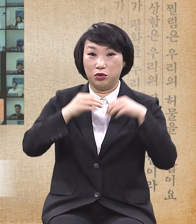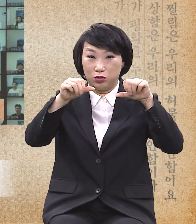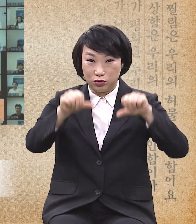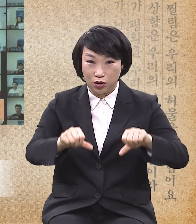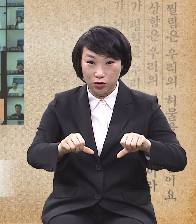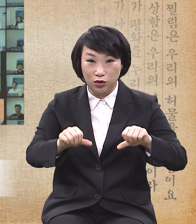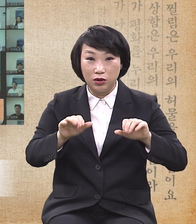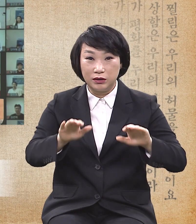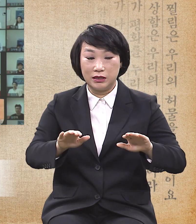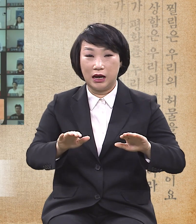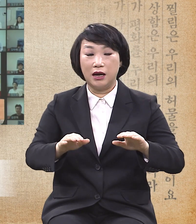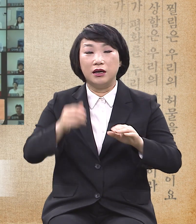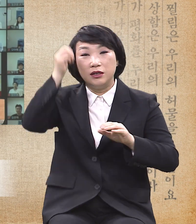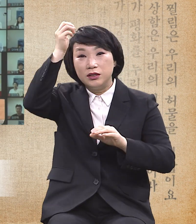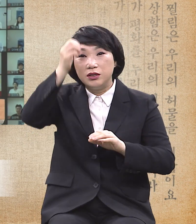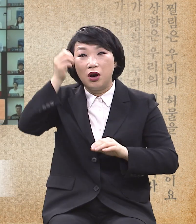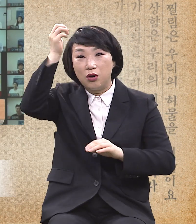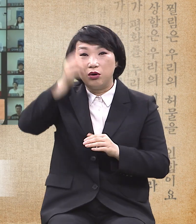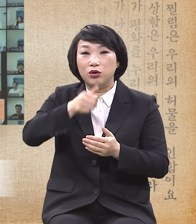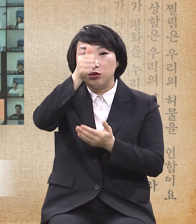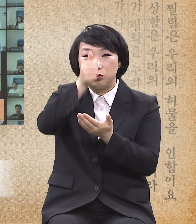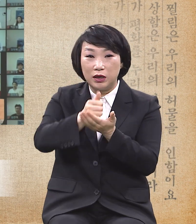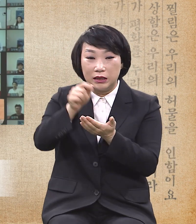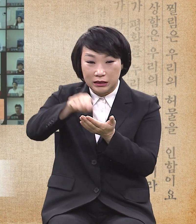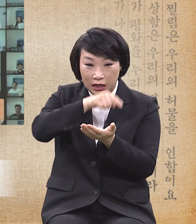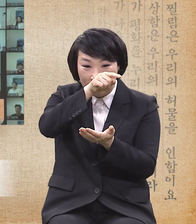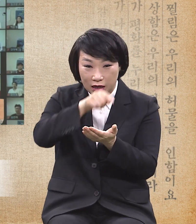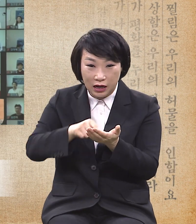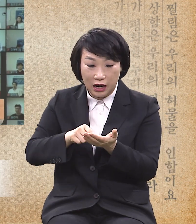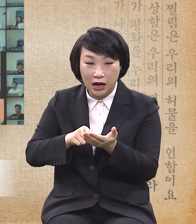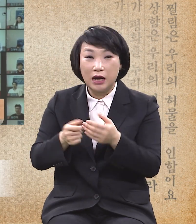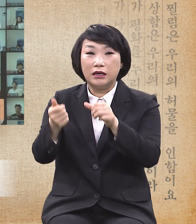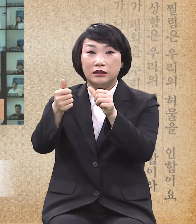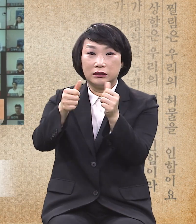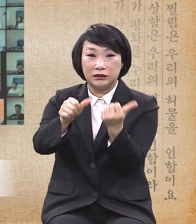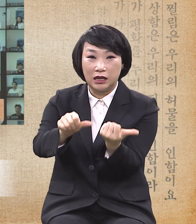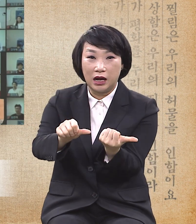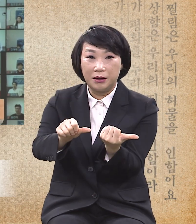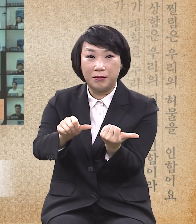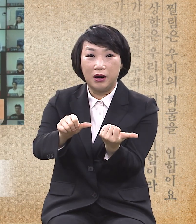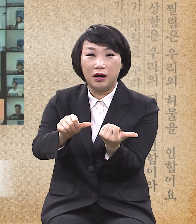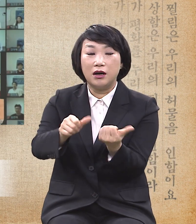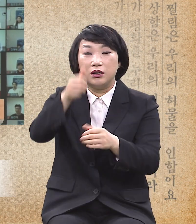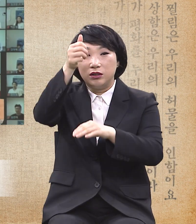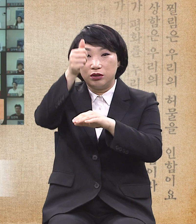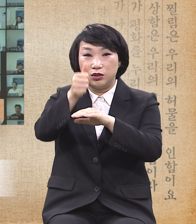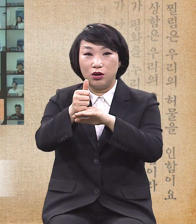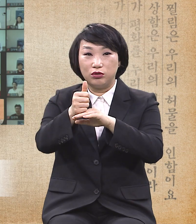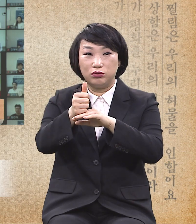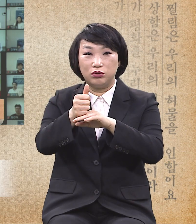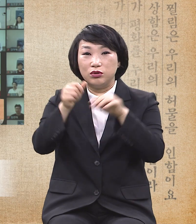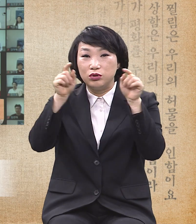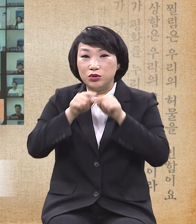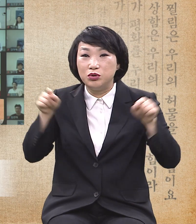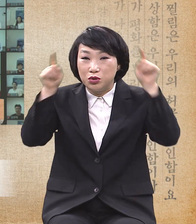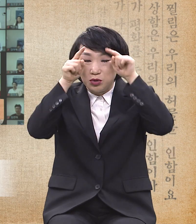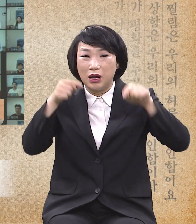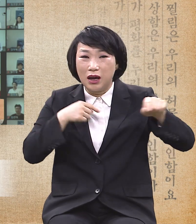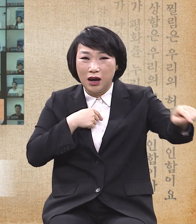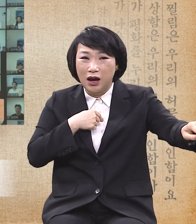육신도 이렇게 저주를 받고 영혼은 죄값으로 사망과 결국은